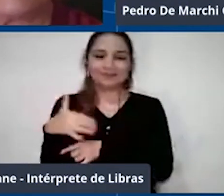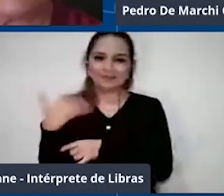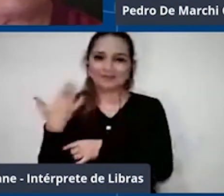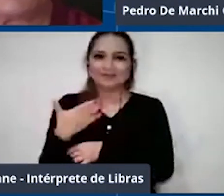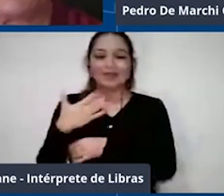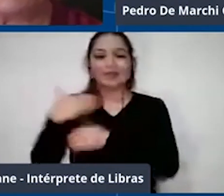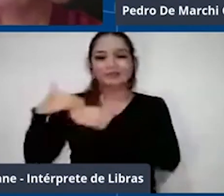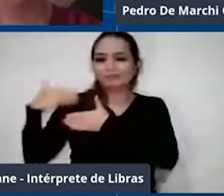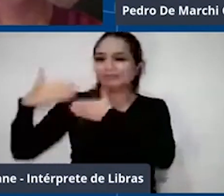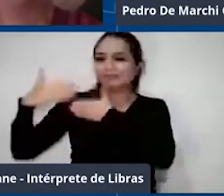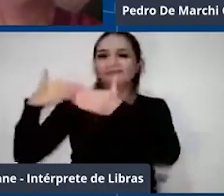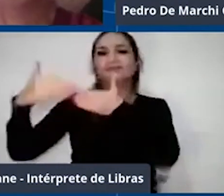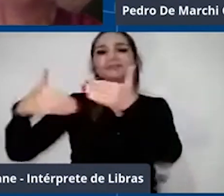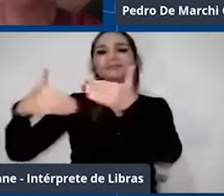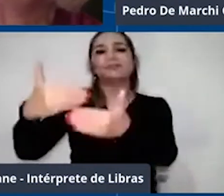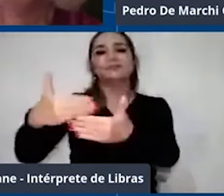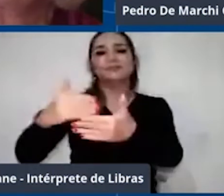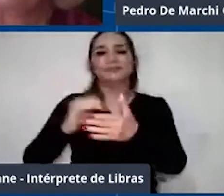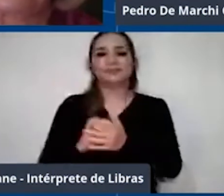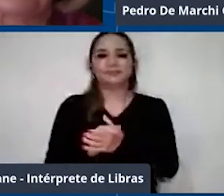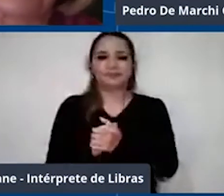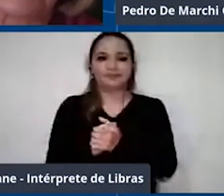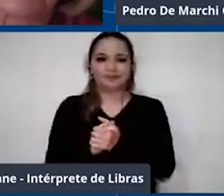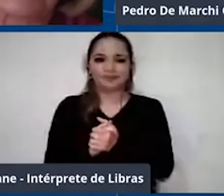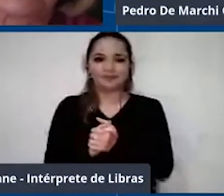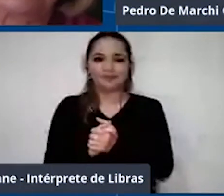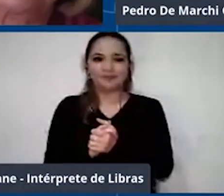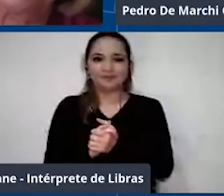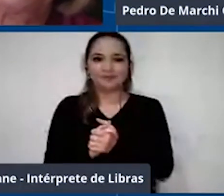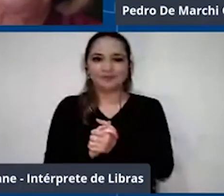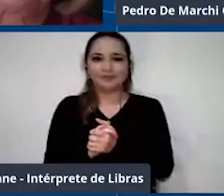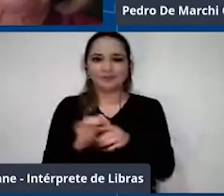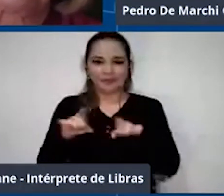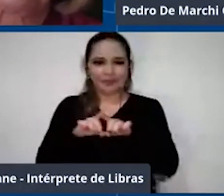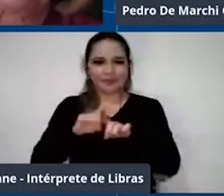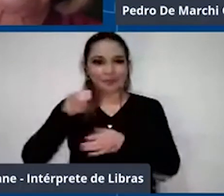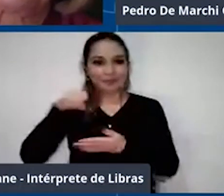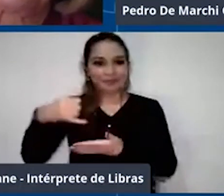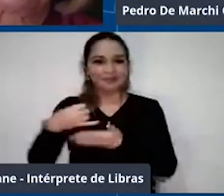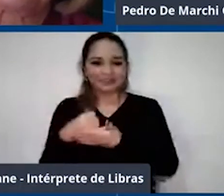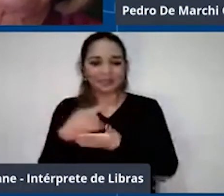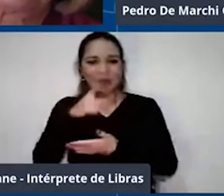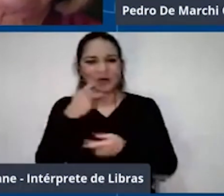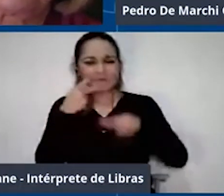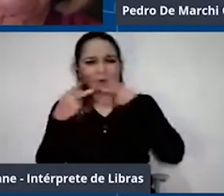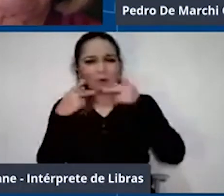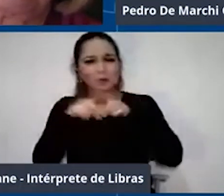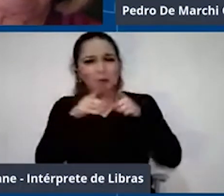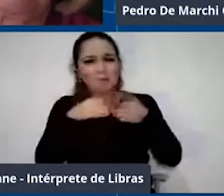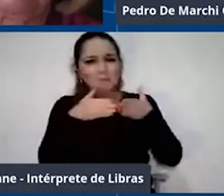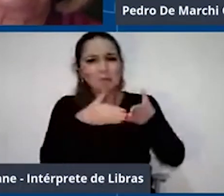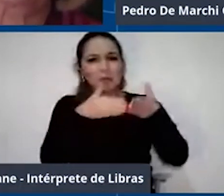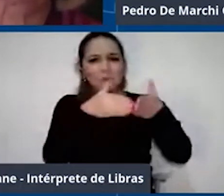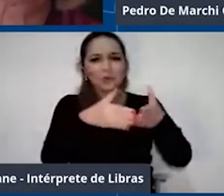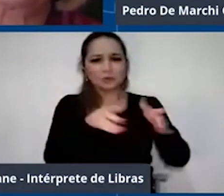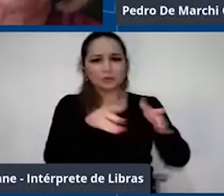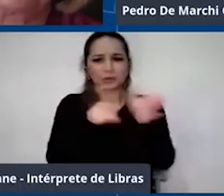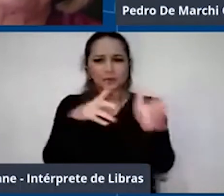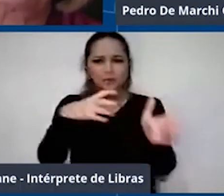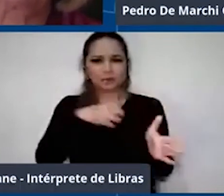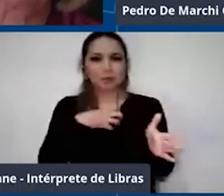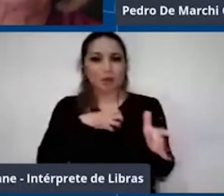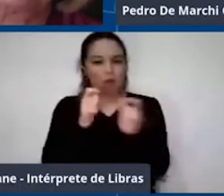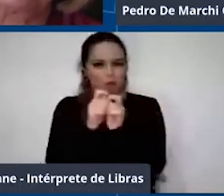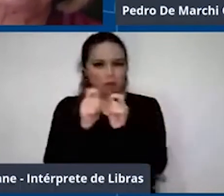cadeia produtiva. Eu vou aproveitar mais uns minutos que a gente tem aqui. A senhora falou do Porto do Rio Grande, tem crescido bastante a demanda, né? Isso é muito